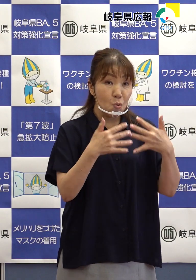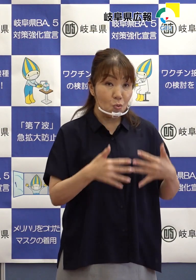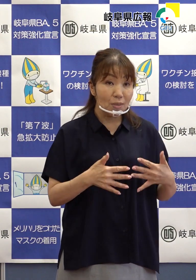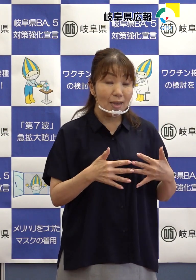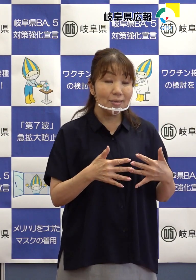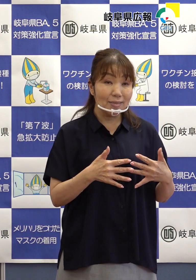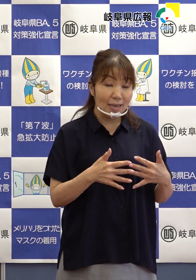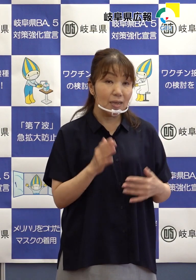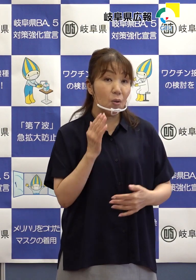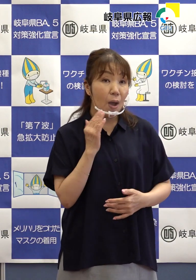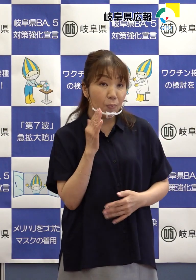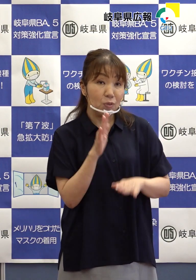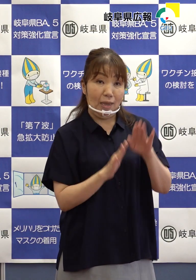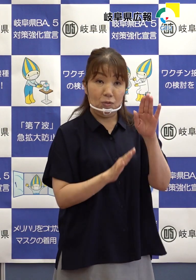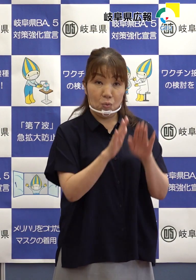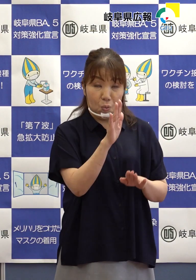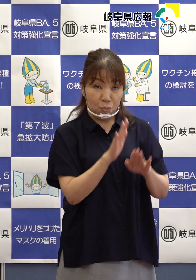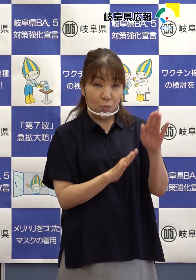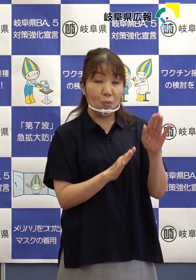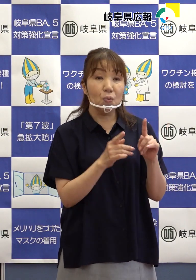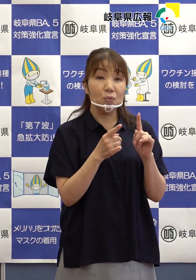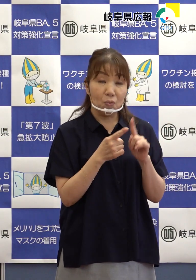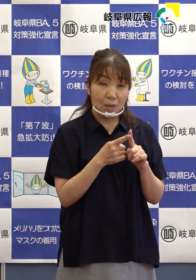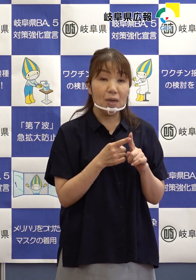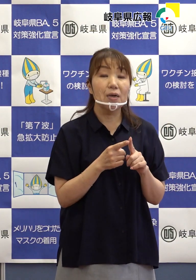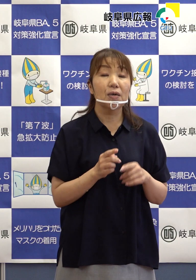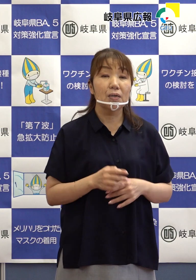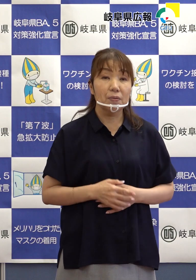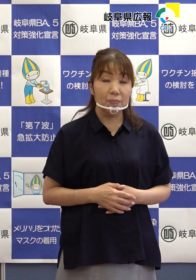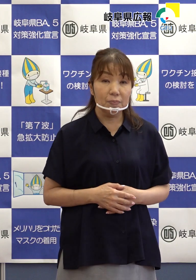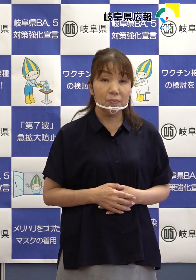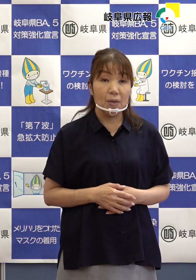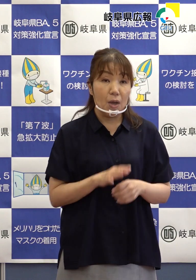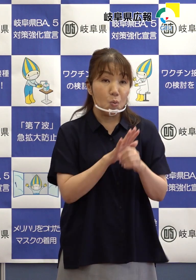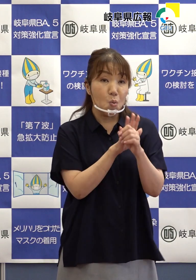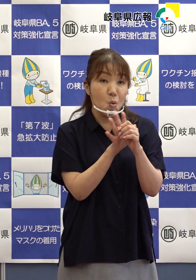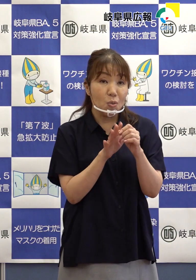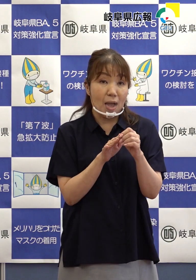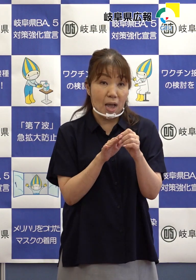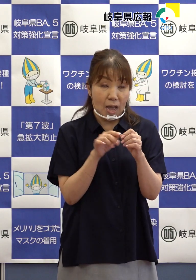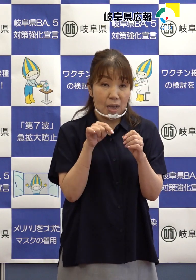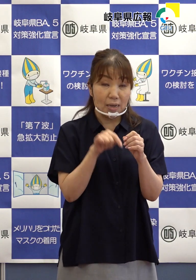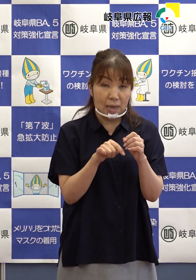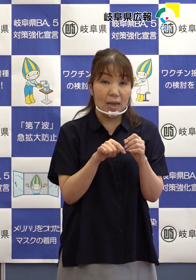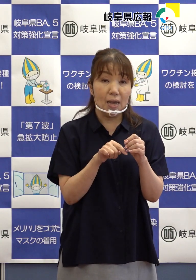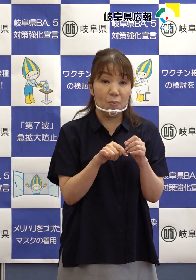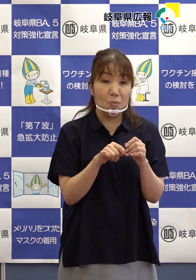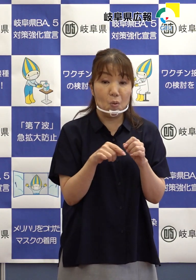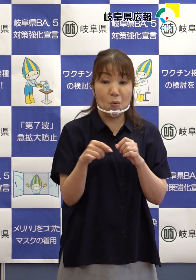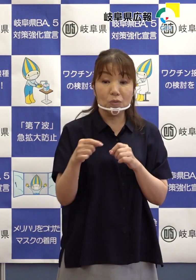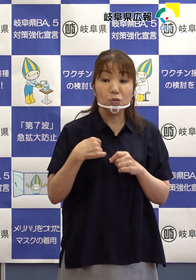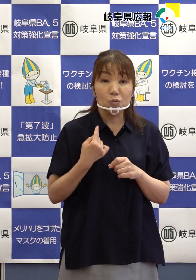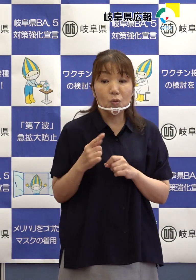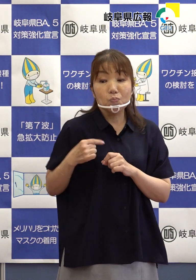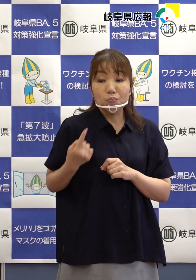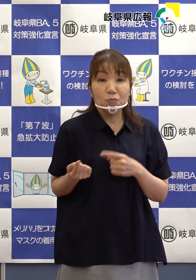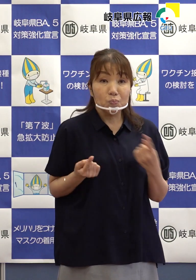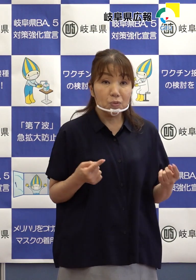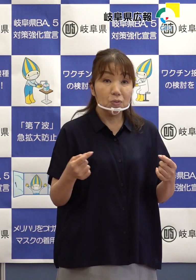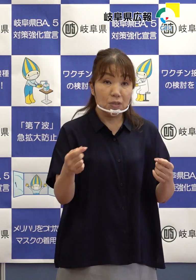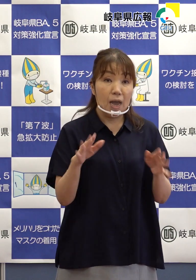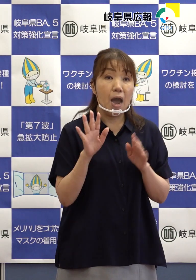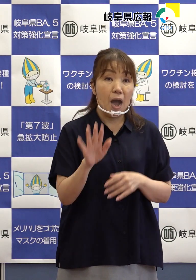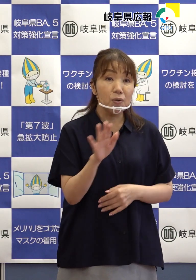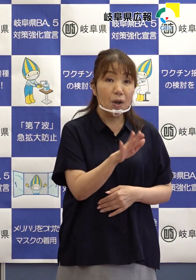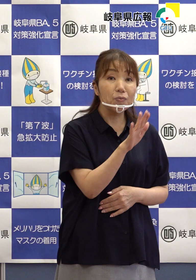とかですねまあやばこれならですね身近なところにあるという